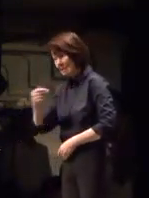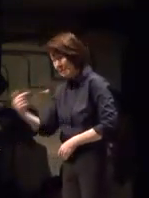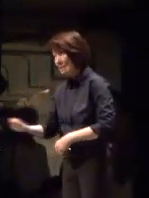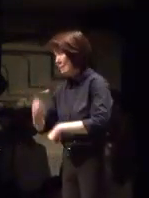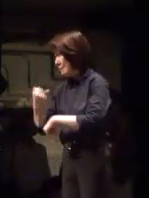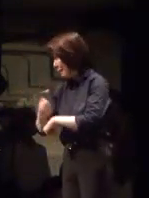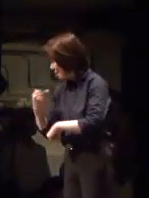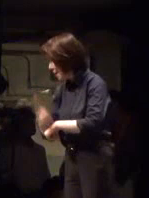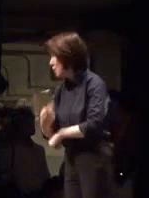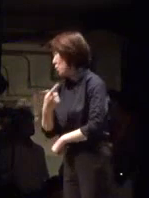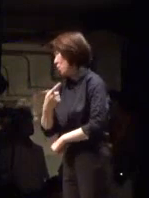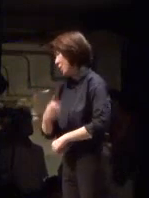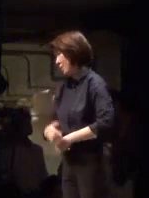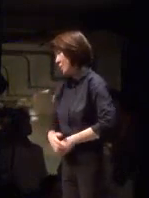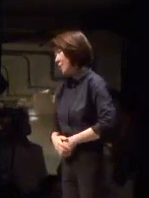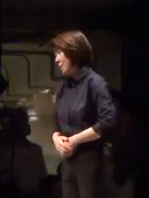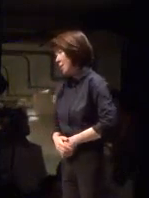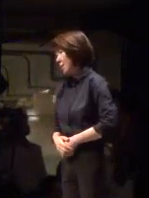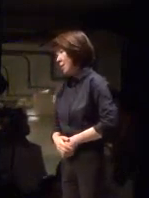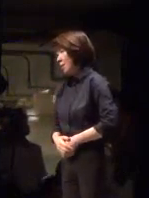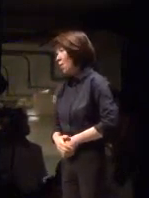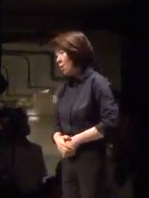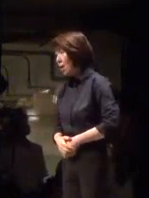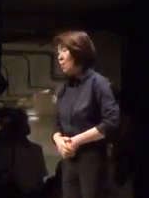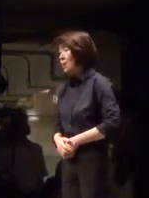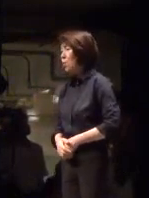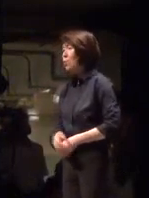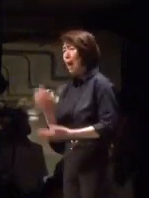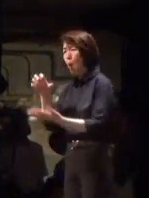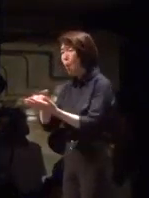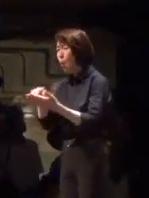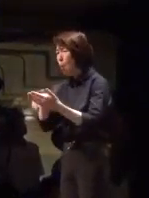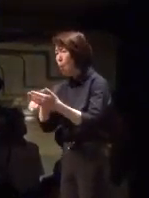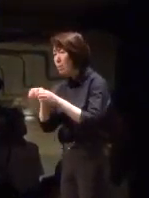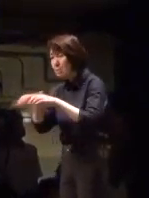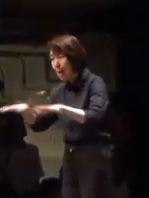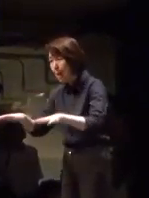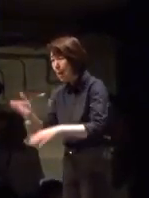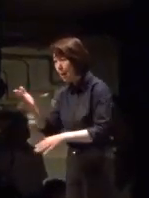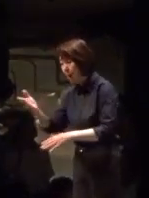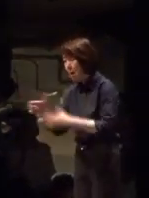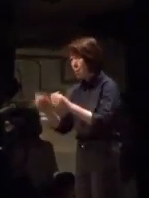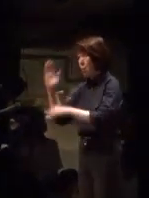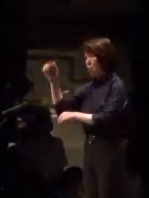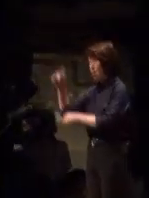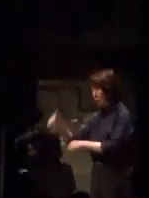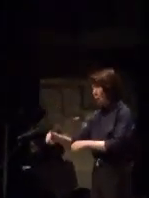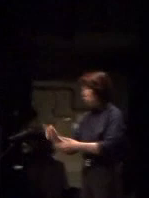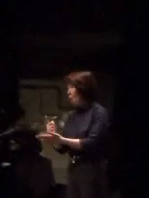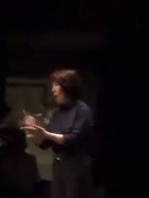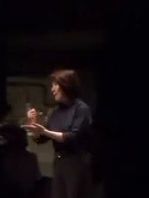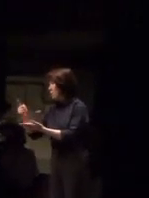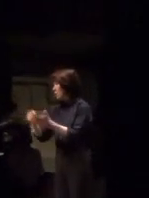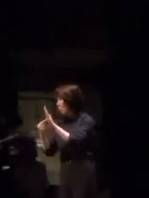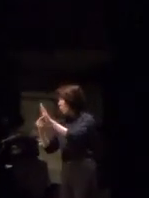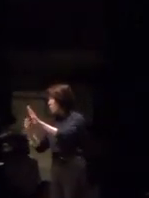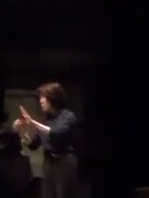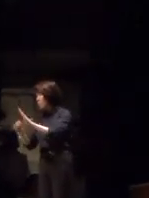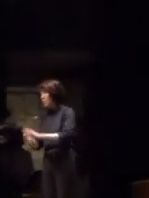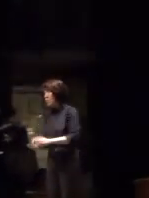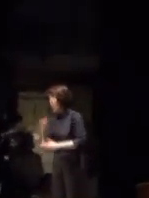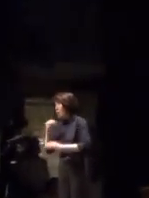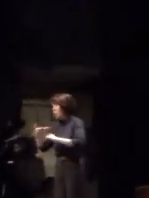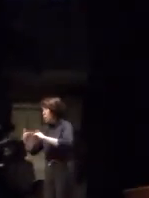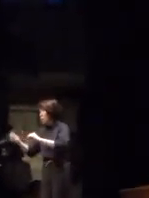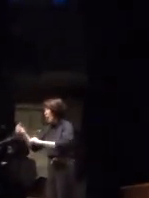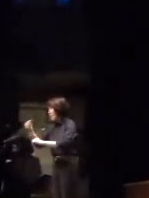なのです。これはそのためにどんな汚染が生じたかということも日本国政府が地図を示しました。福